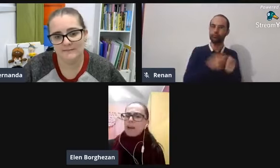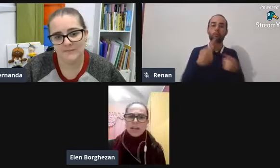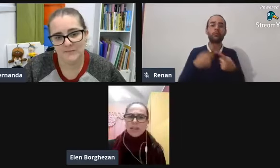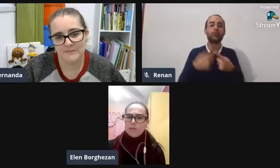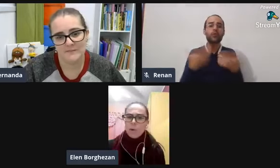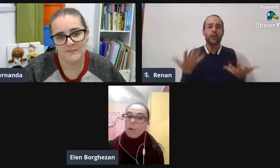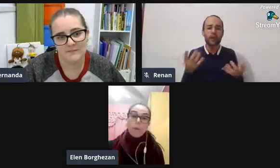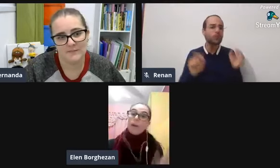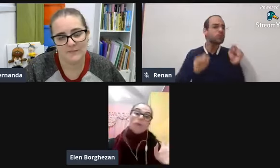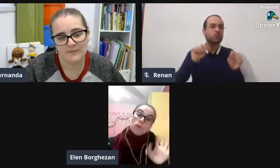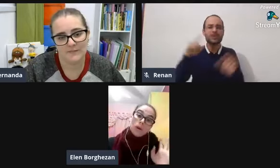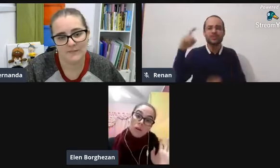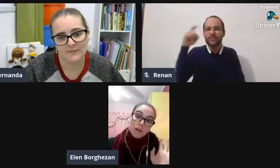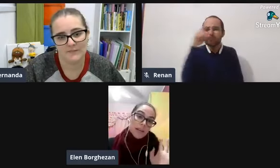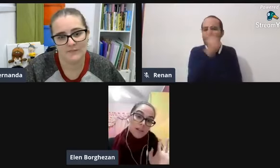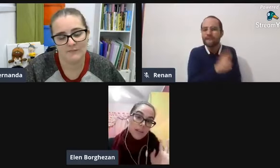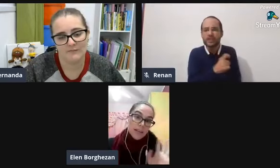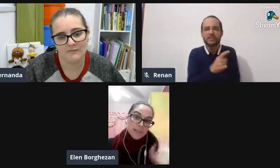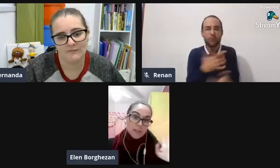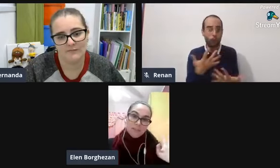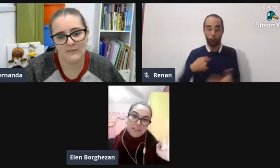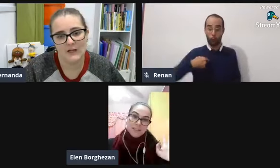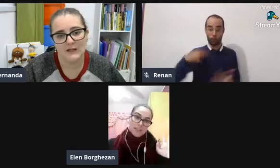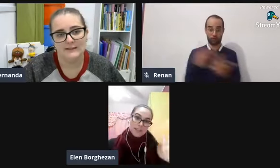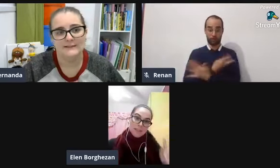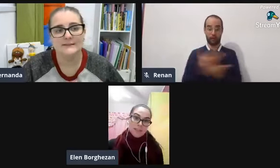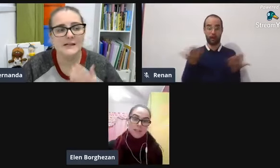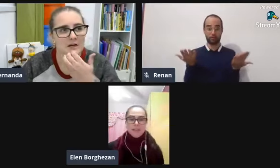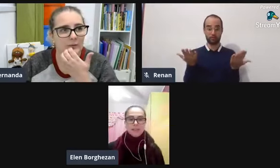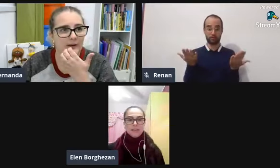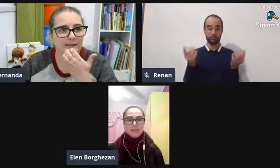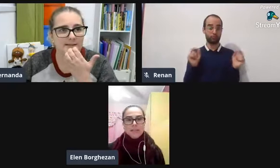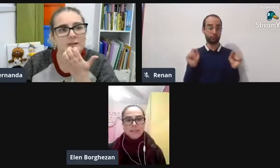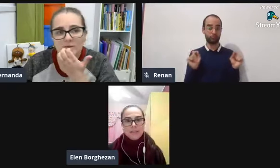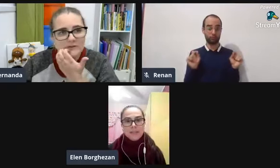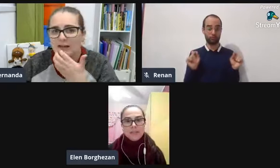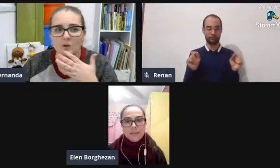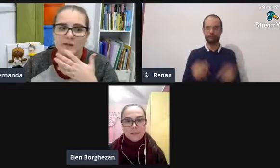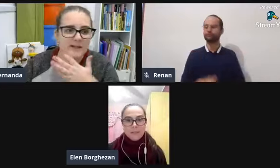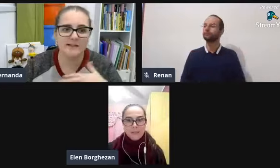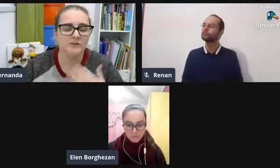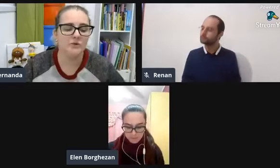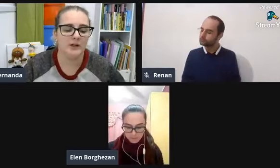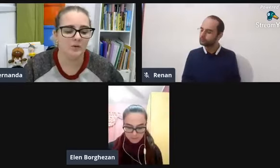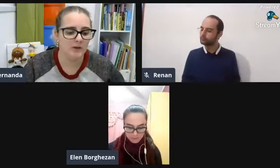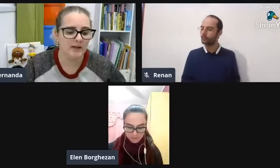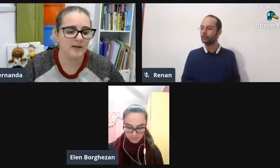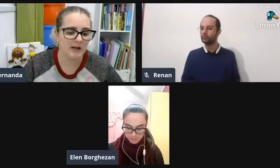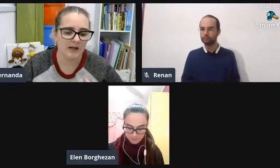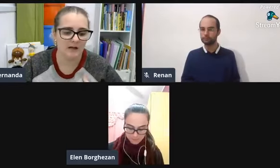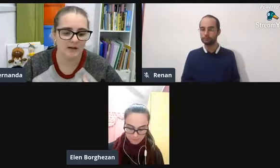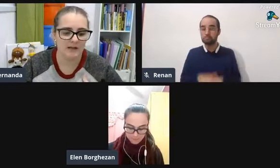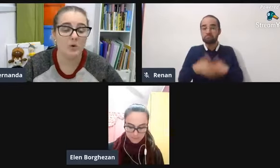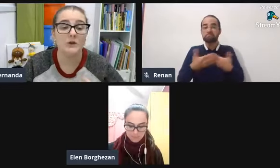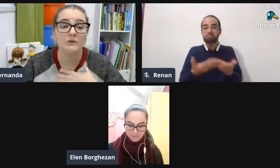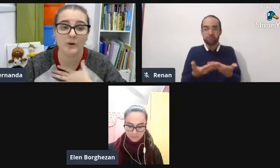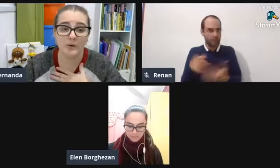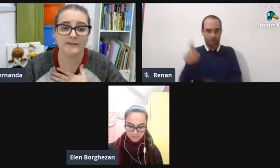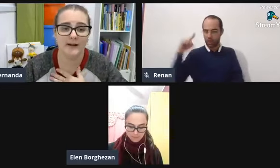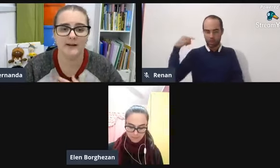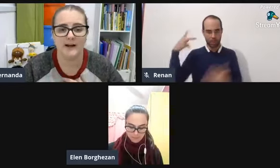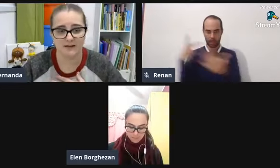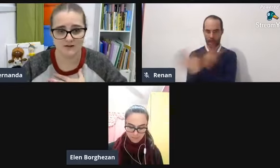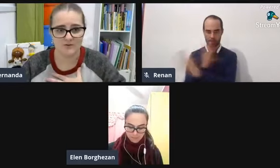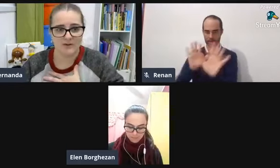que tu acha que ou eu estou bloqueando, né? Talvez. Não, não está bloqueando. E o que quando